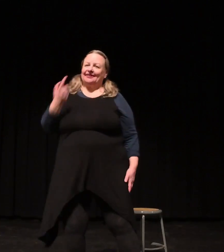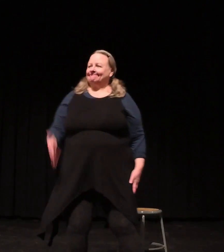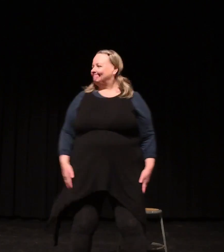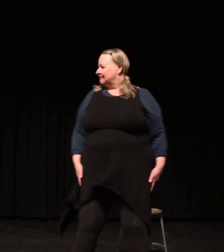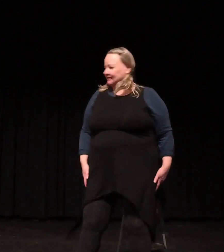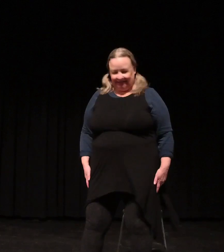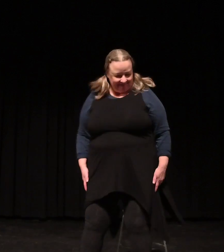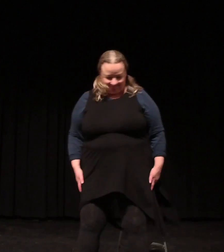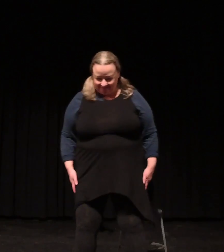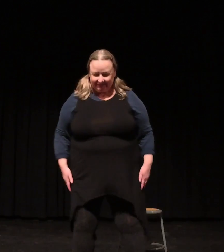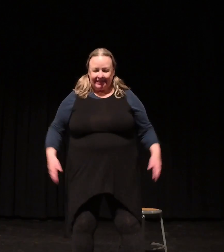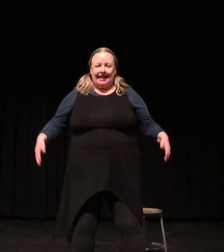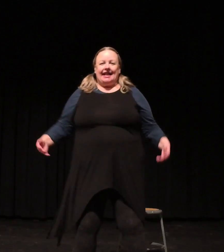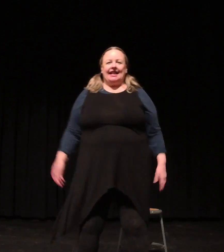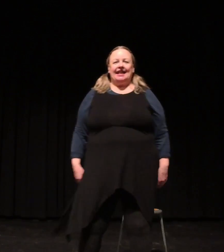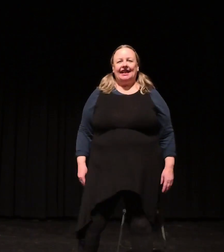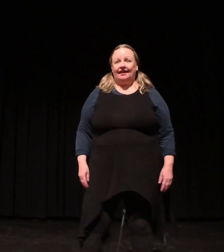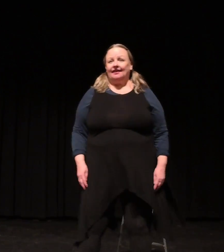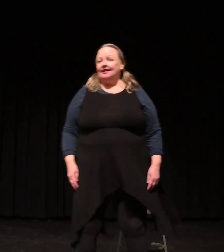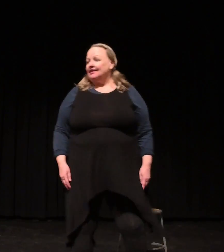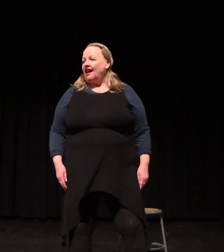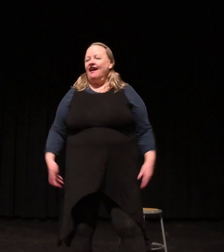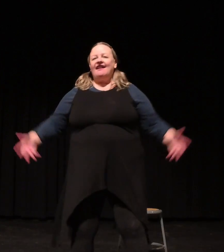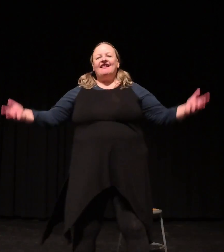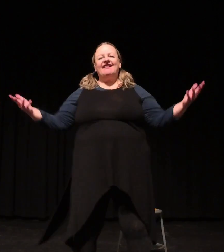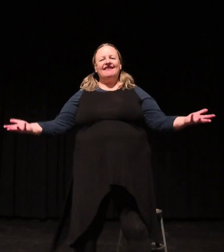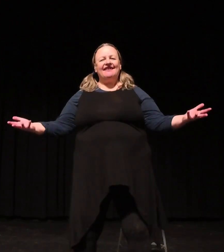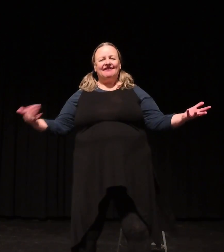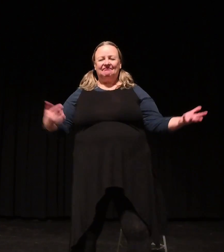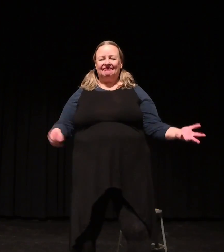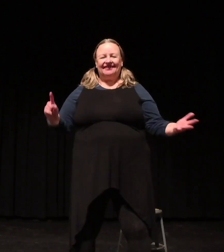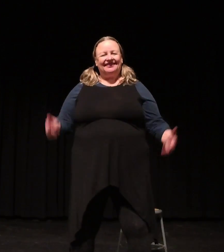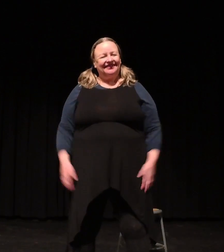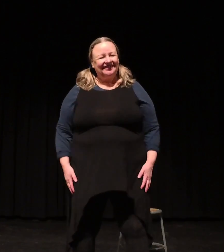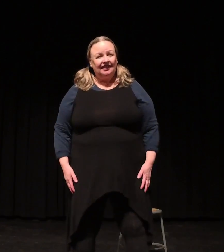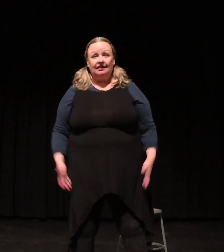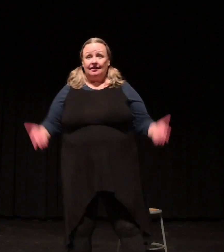bye! Elle doit s'en aller, OK, je comprends.